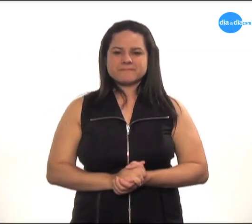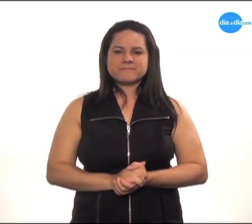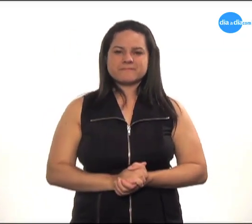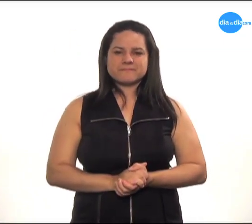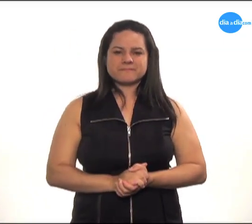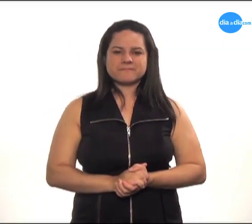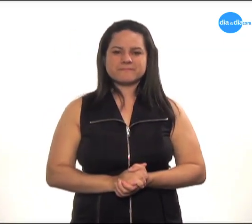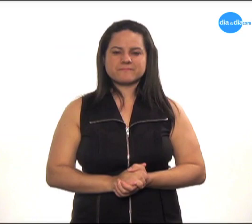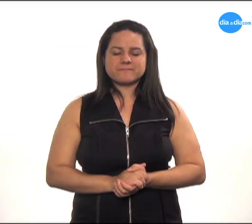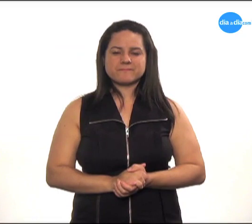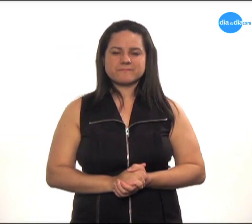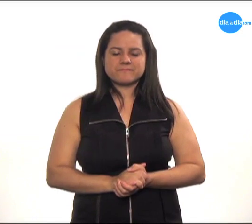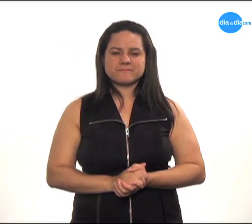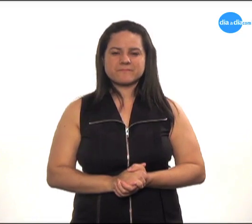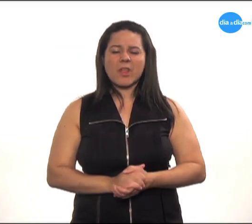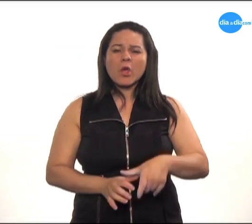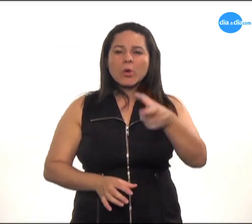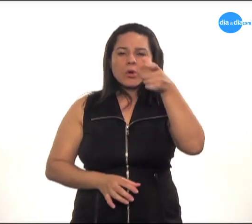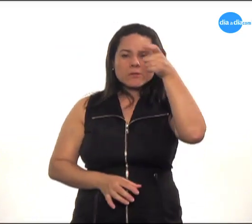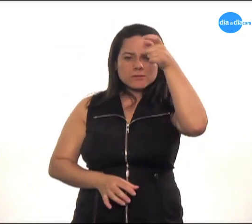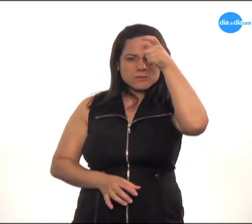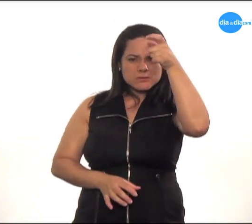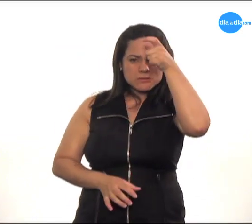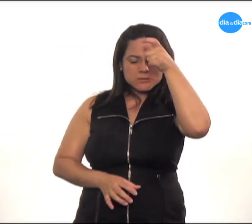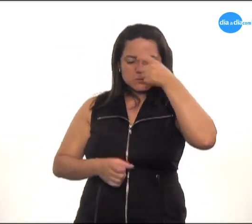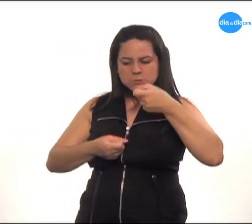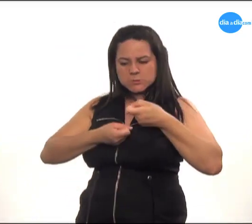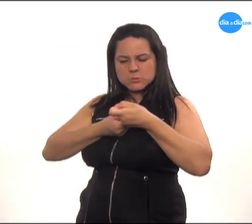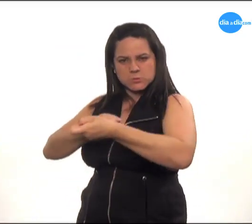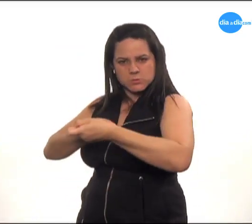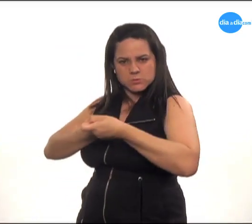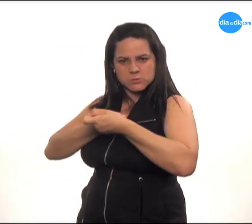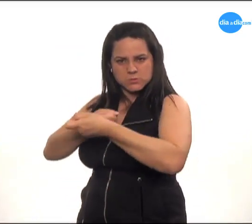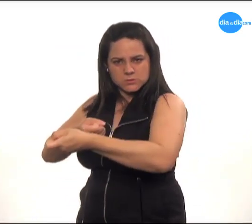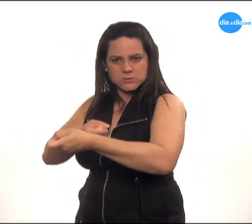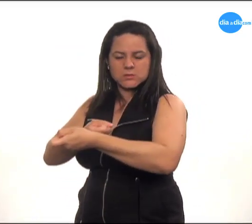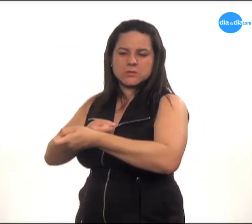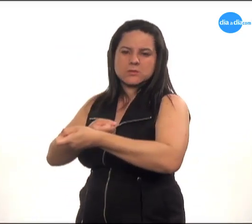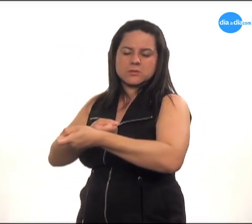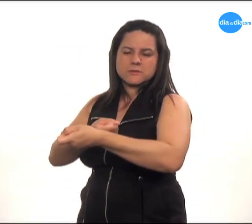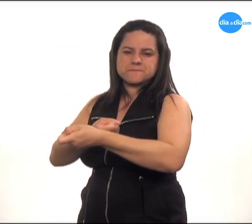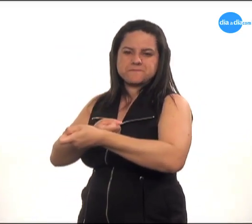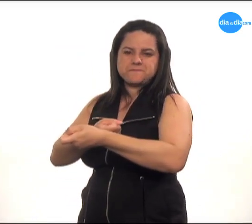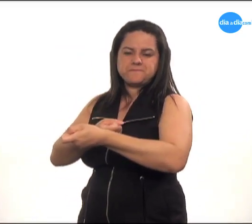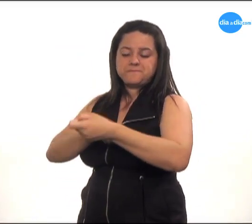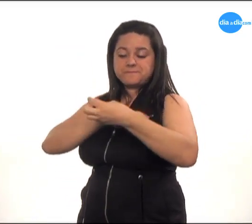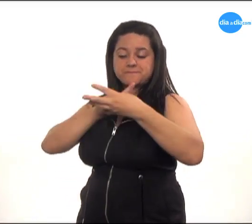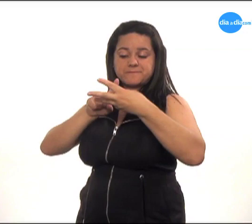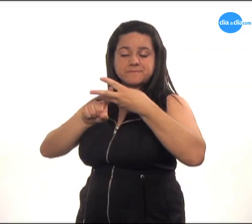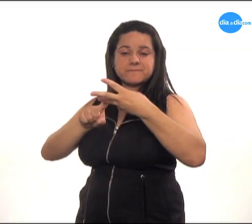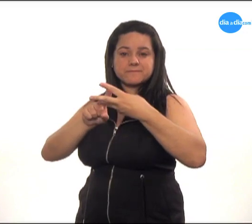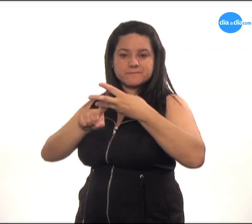Termina com a última tentação. Eu vou terminar só dizendo o que é, porque o nosso tempo terminou.